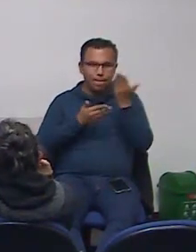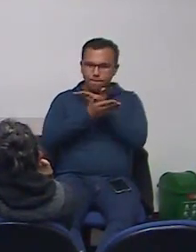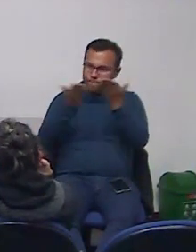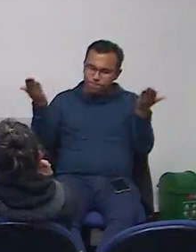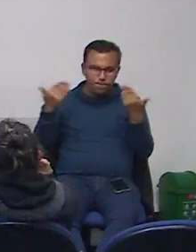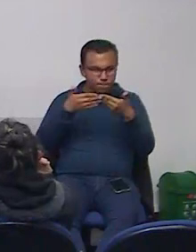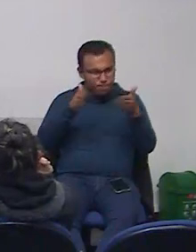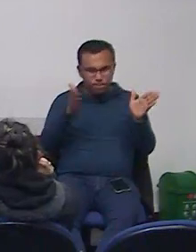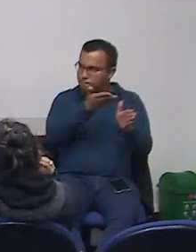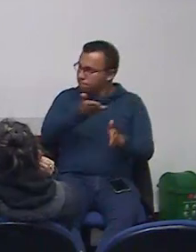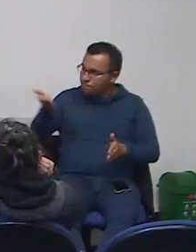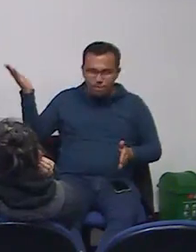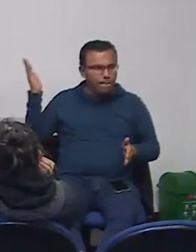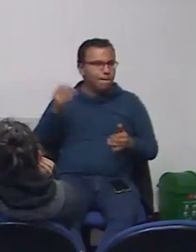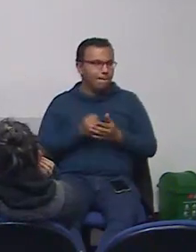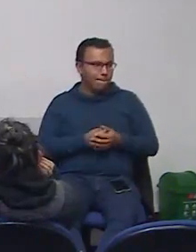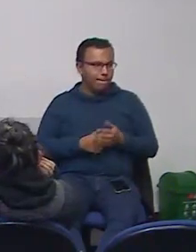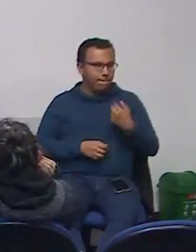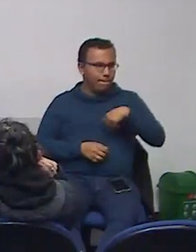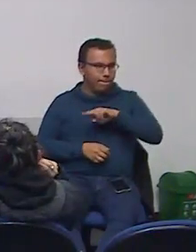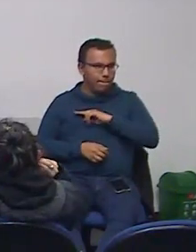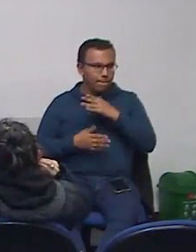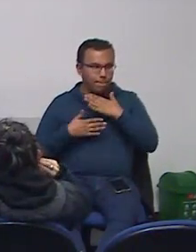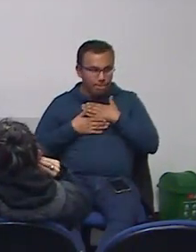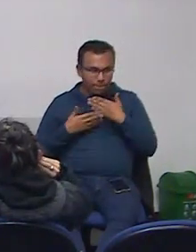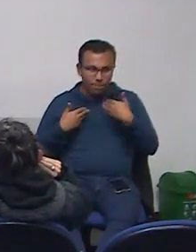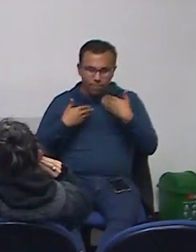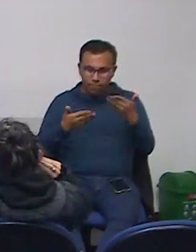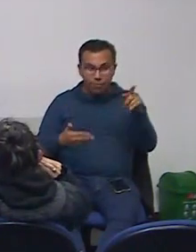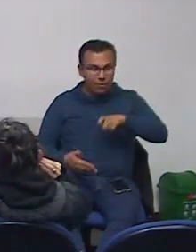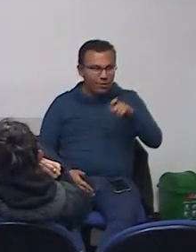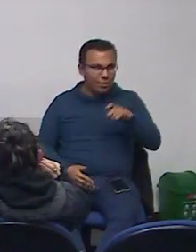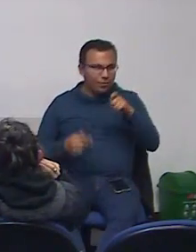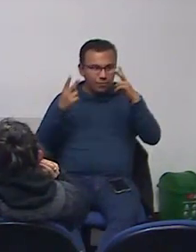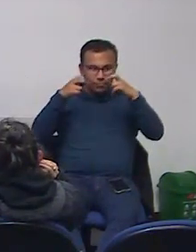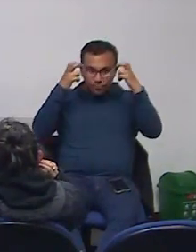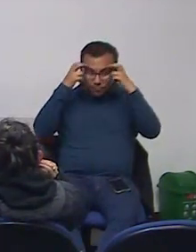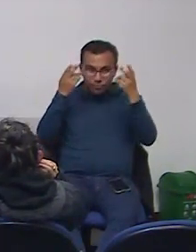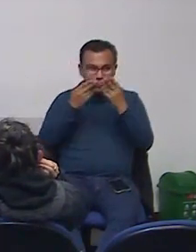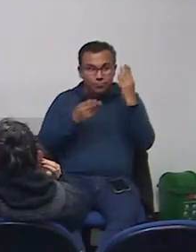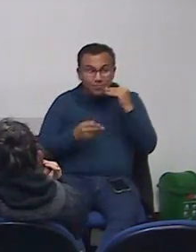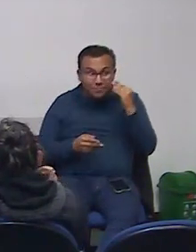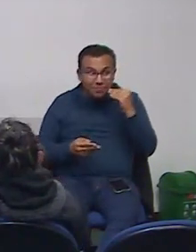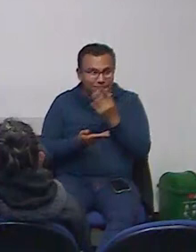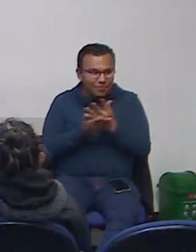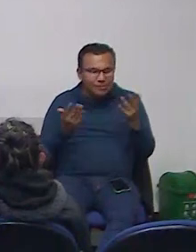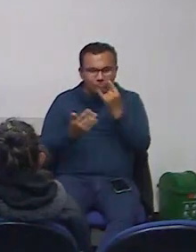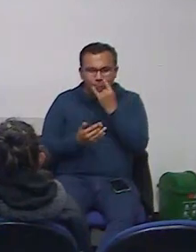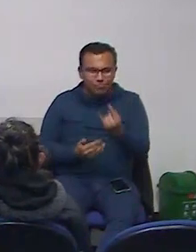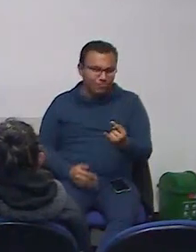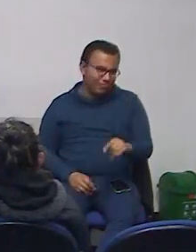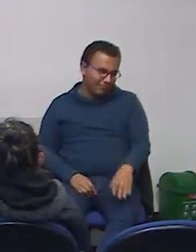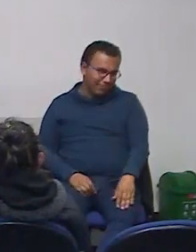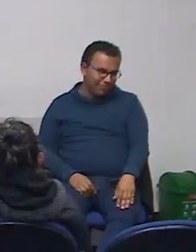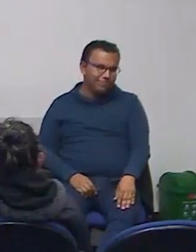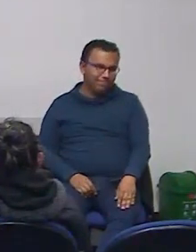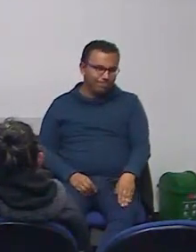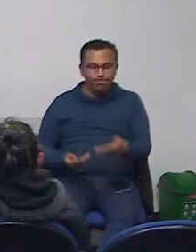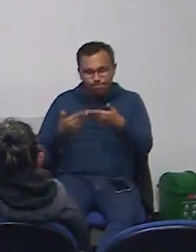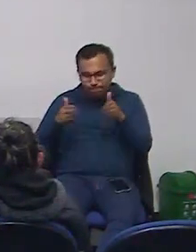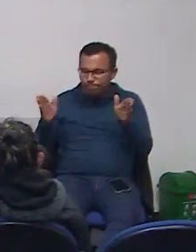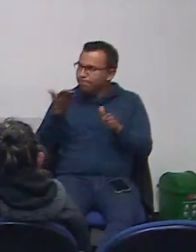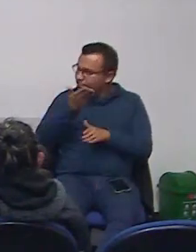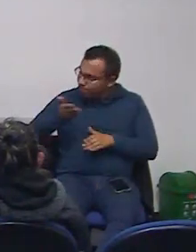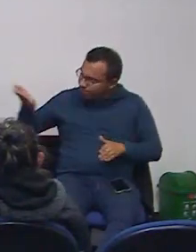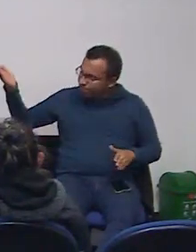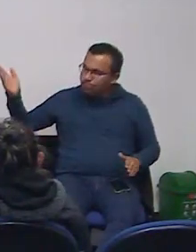nos abra las puertas a todos a nosotros que estamos eh necesitados de conocimiento de experiencias de intereses pues qué bonito que él nos abra